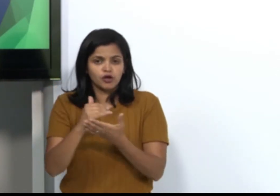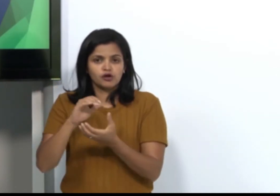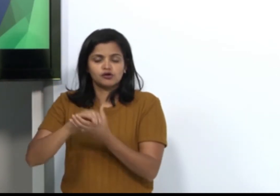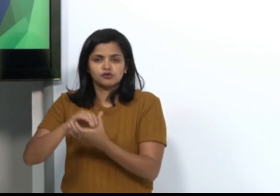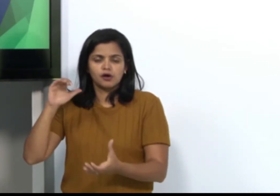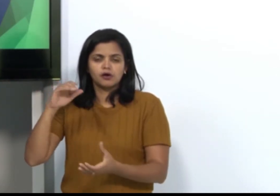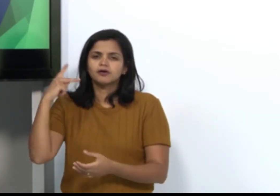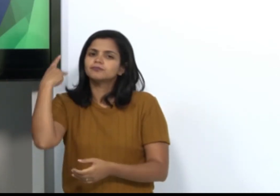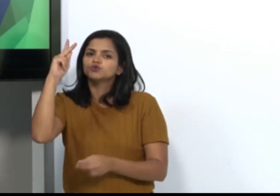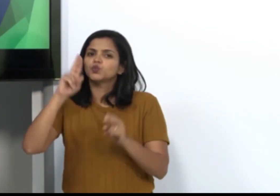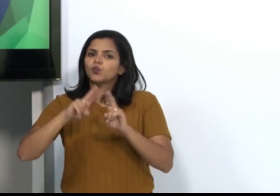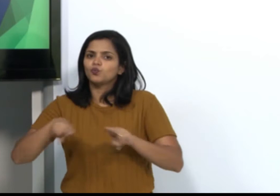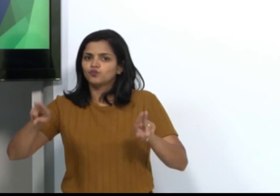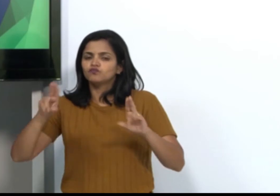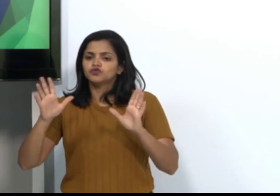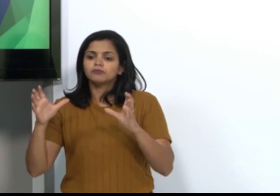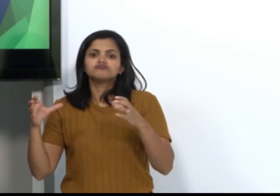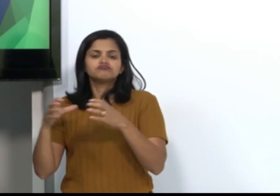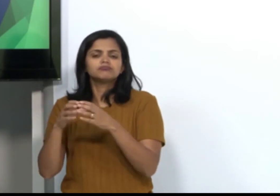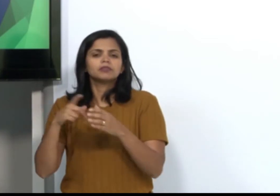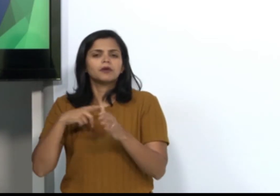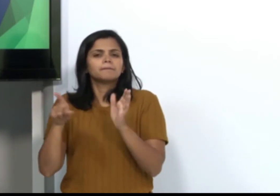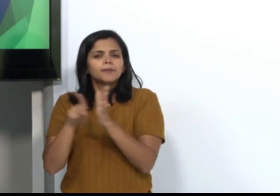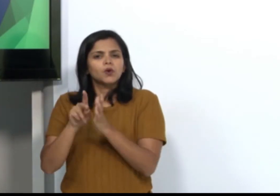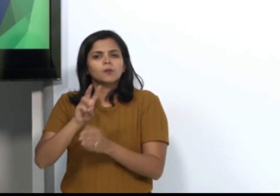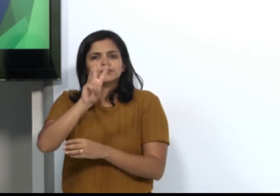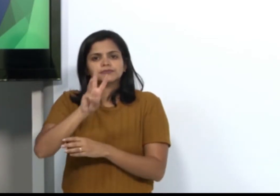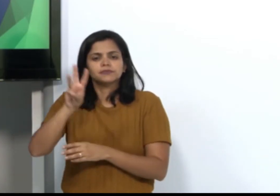Então, lá temos um manual informativo